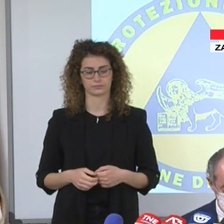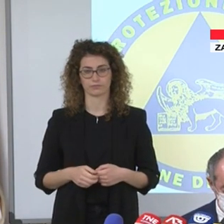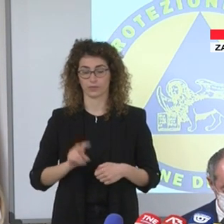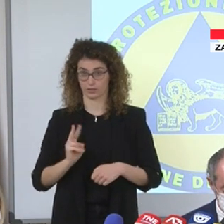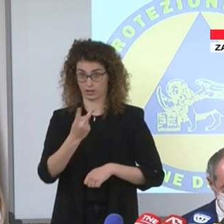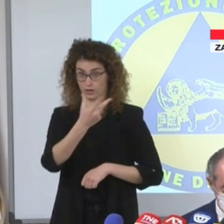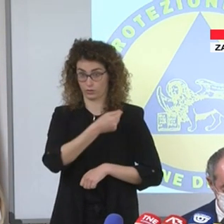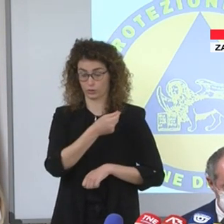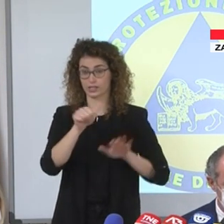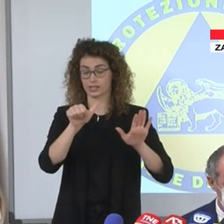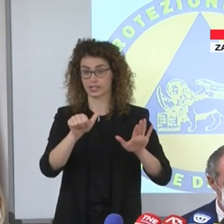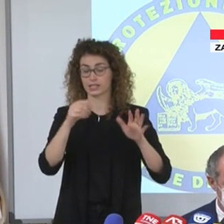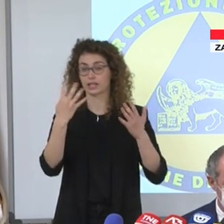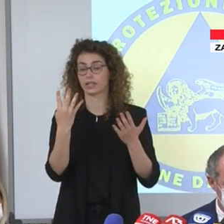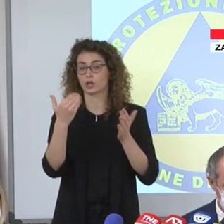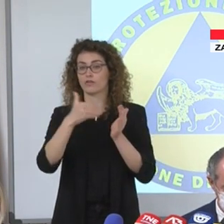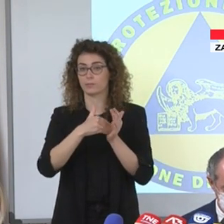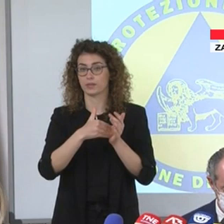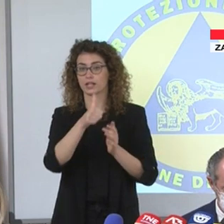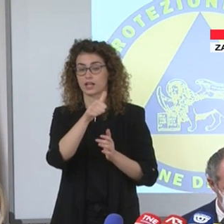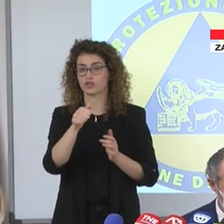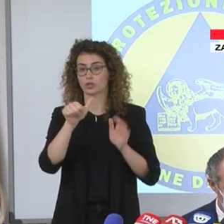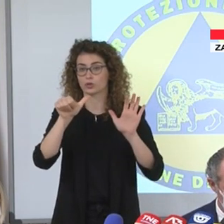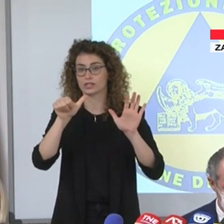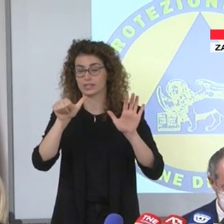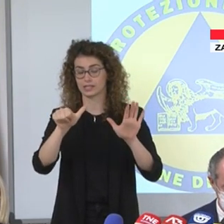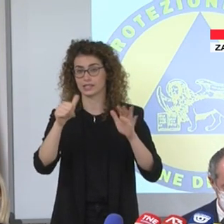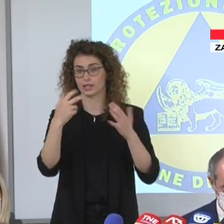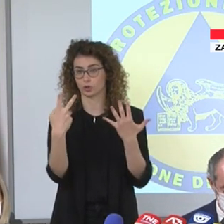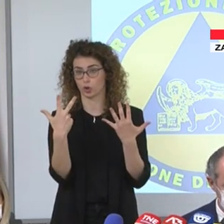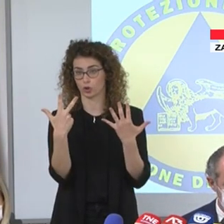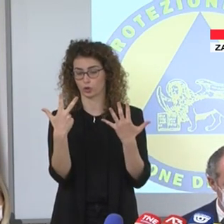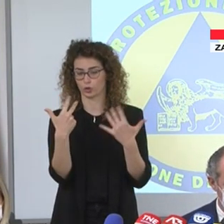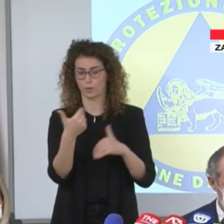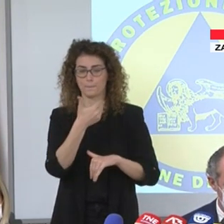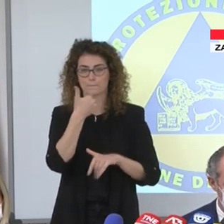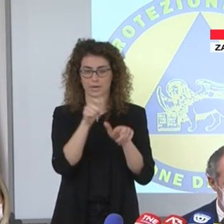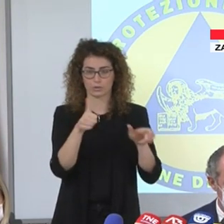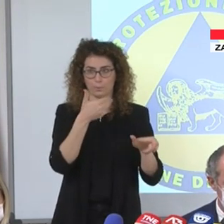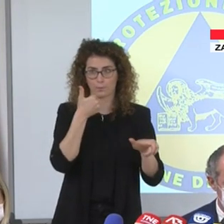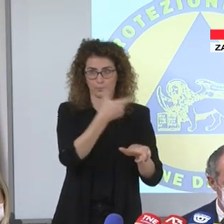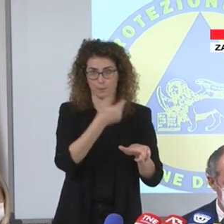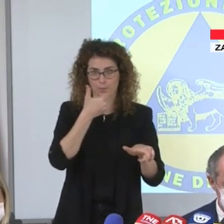Cicli completi 69.168. Ne restano da vaccinare